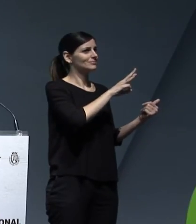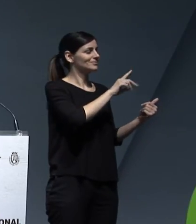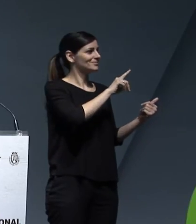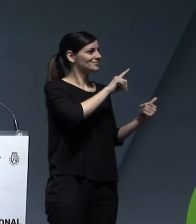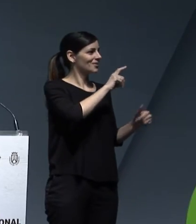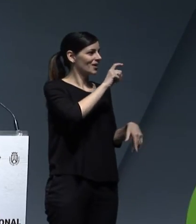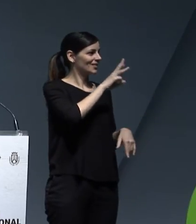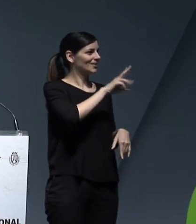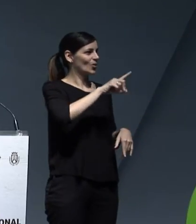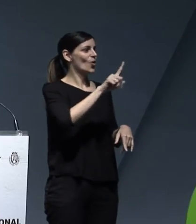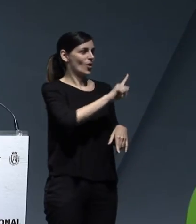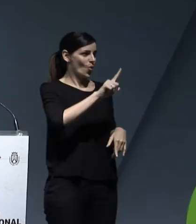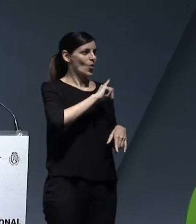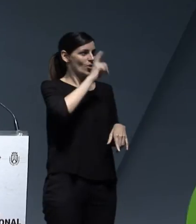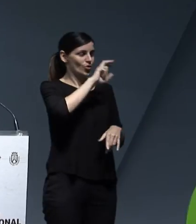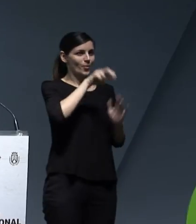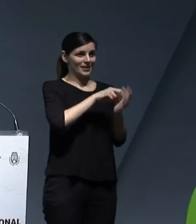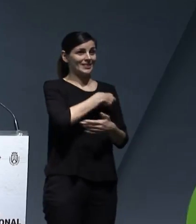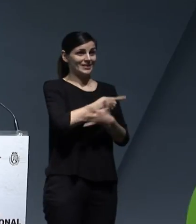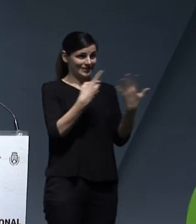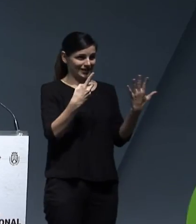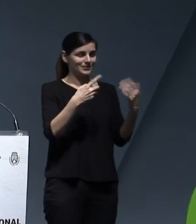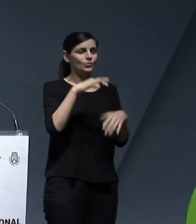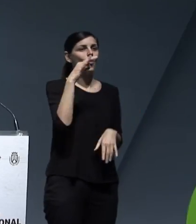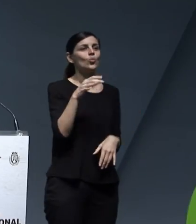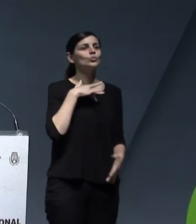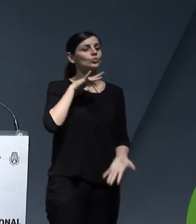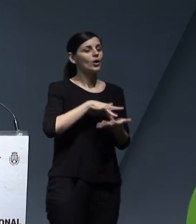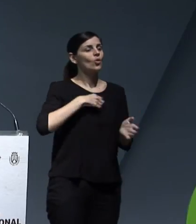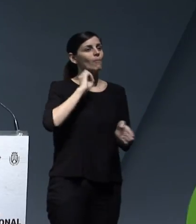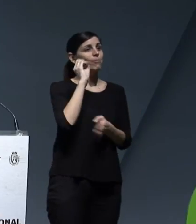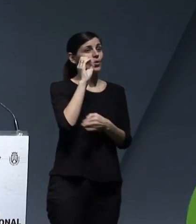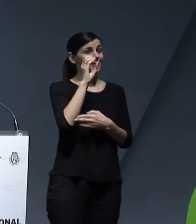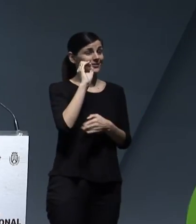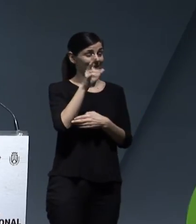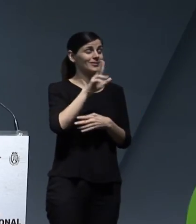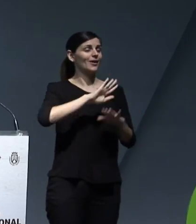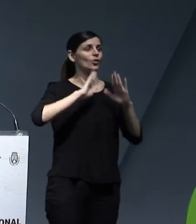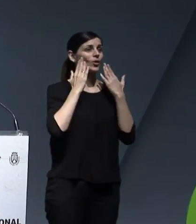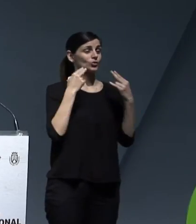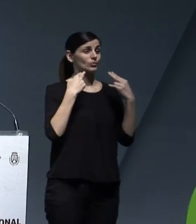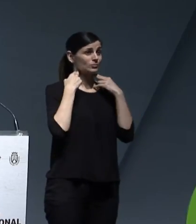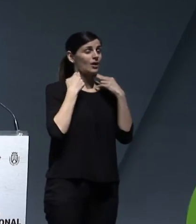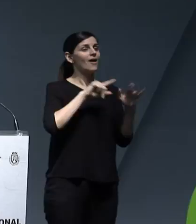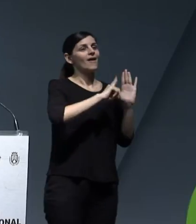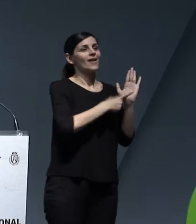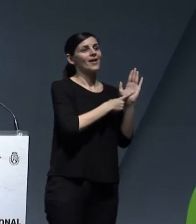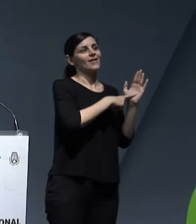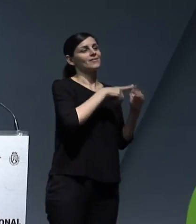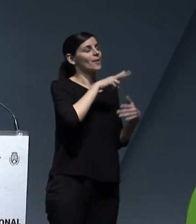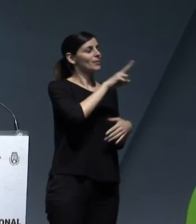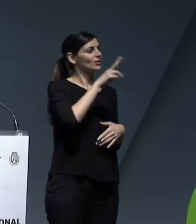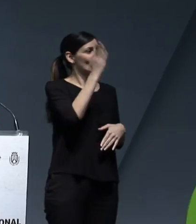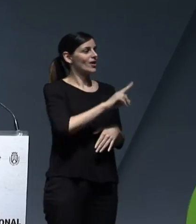2016. Tuve la oportunidad de ser ponente en el Congreso de los Diputados de la Ley 22/2011 de Residuos y Suelos